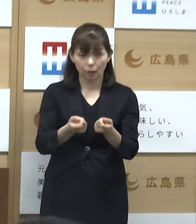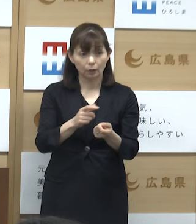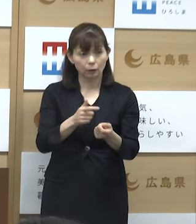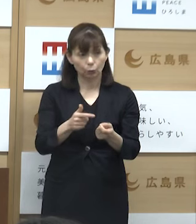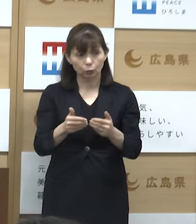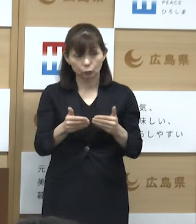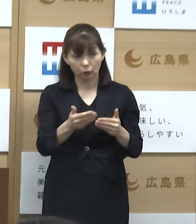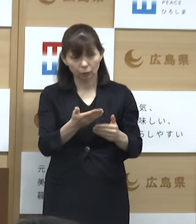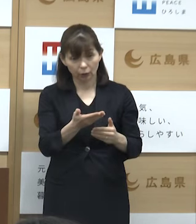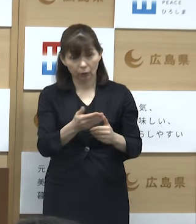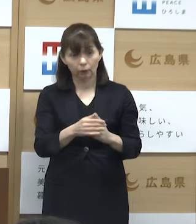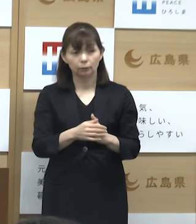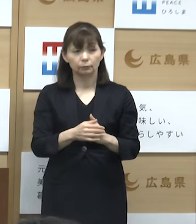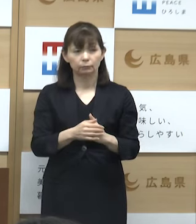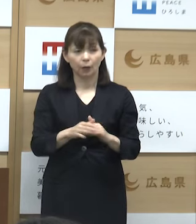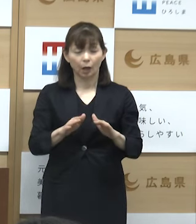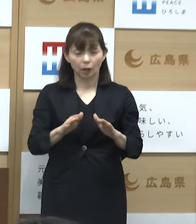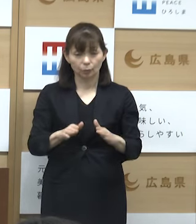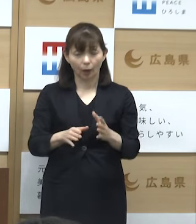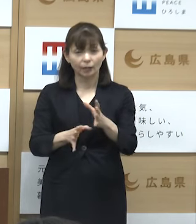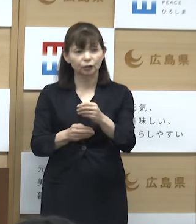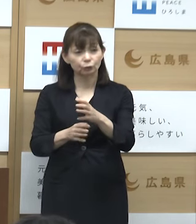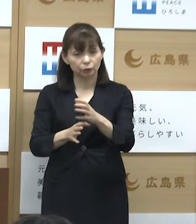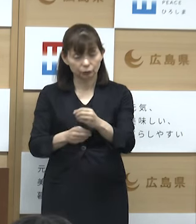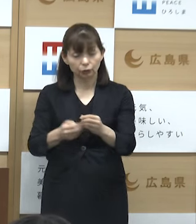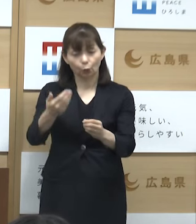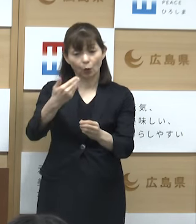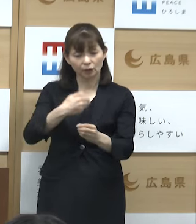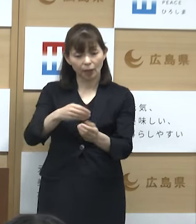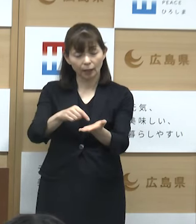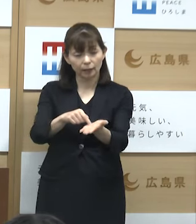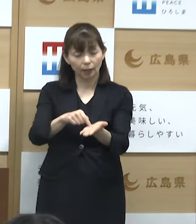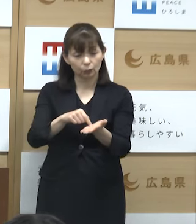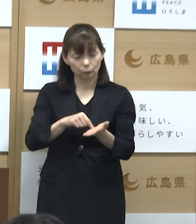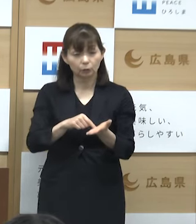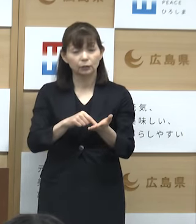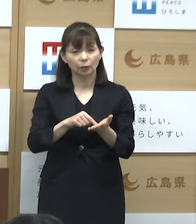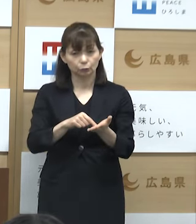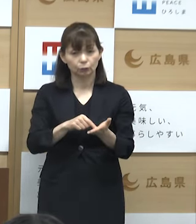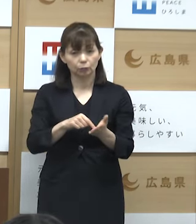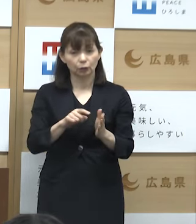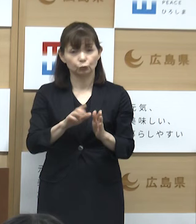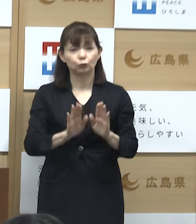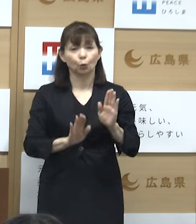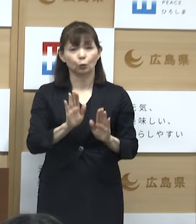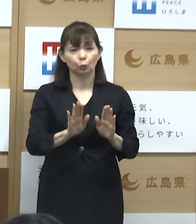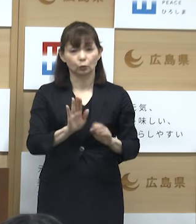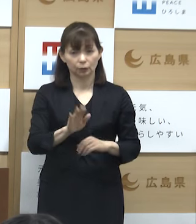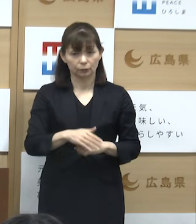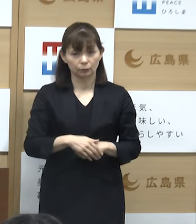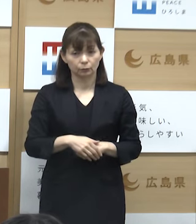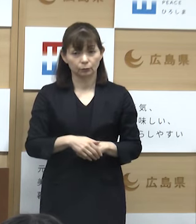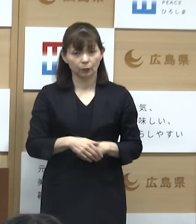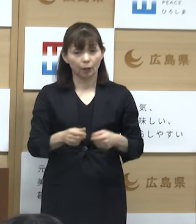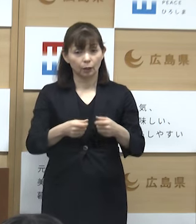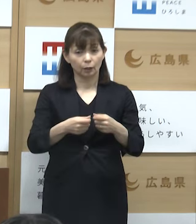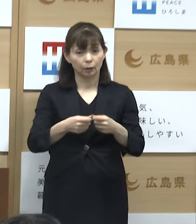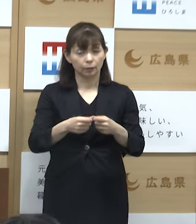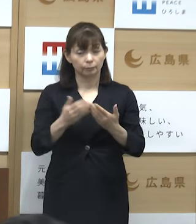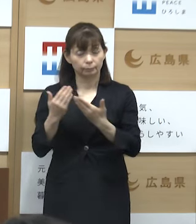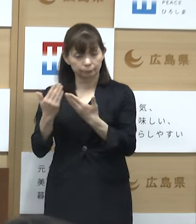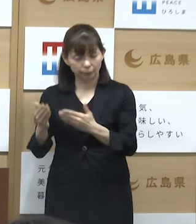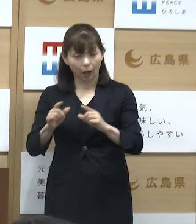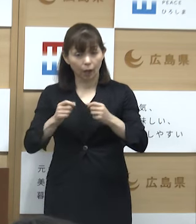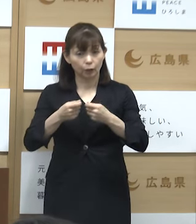け。 今、日程のちょっと依頼が来てる っていう、まあ、そういうことです。 はい、依頼っていうのは、具体的にはまだちょっと決まってないっていう